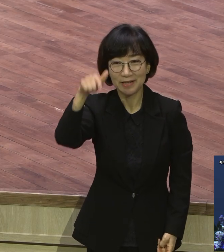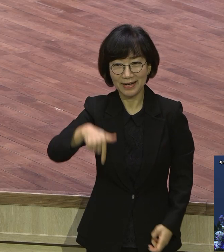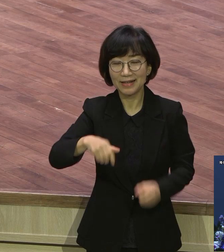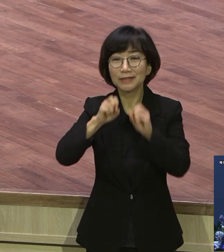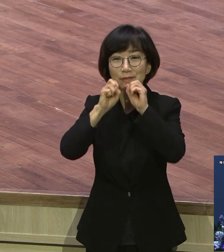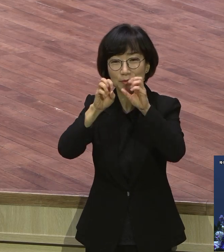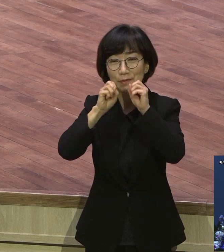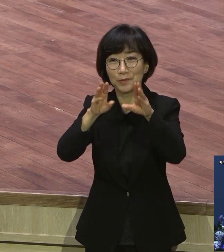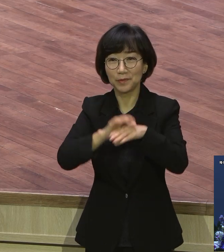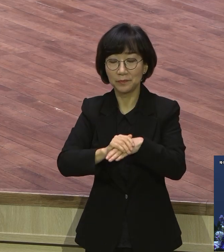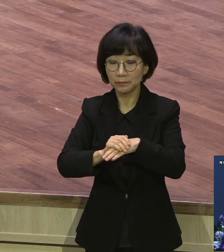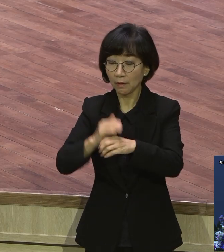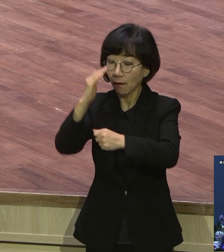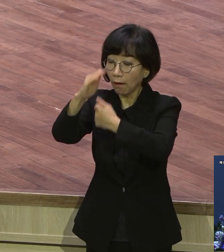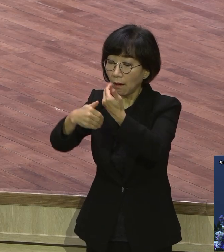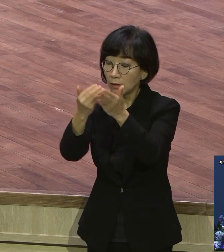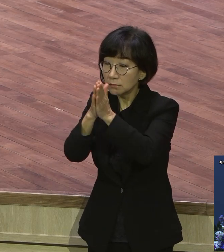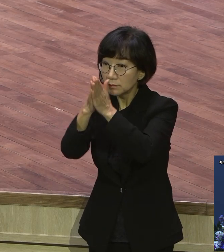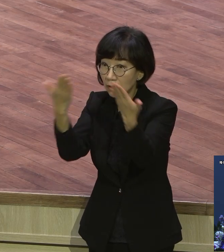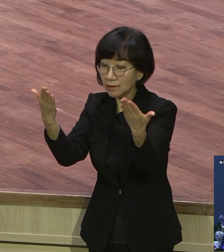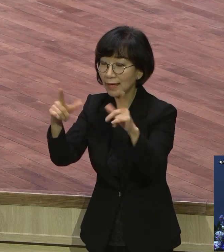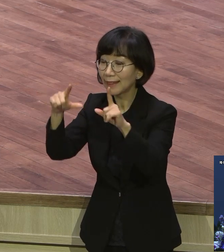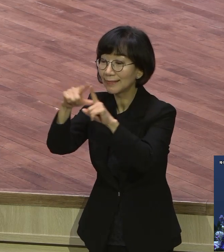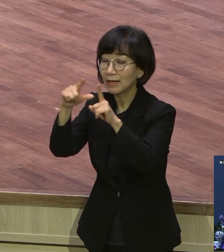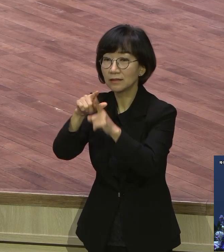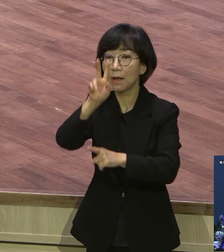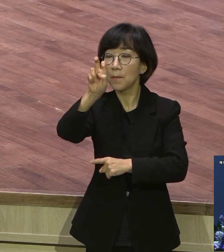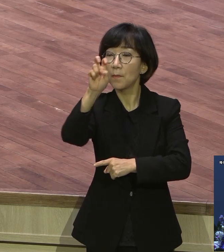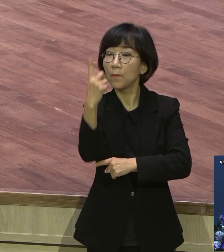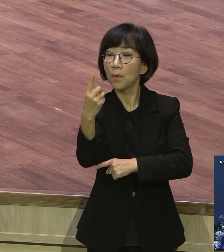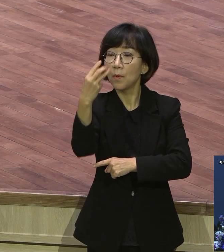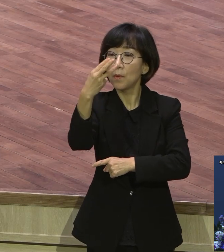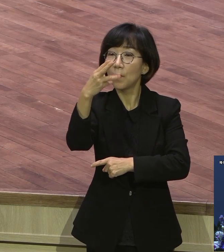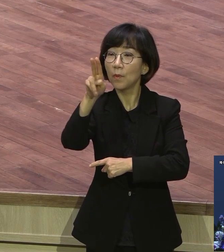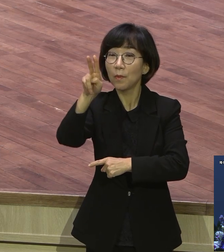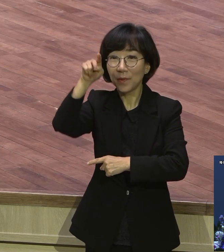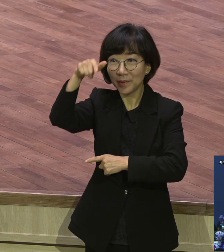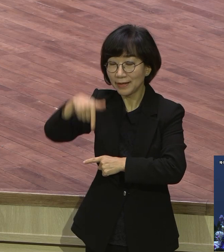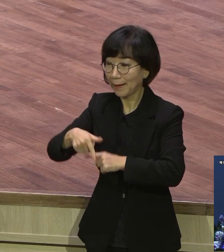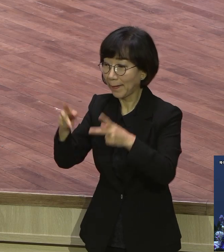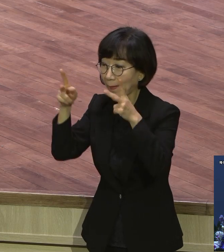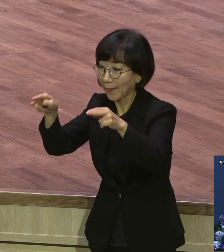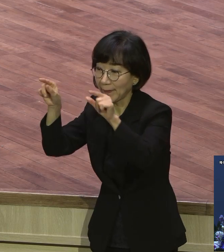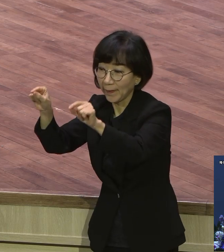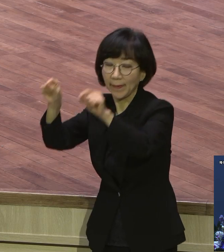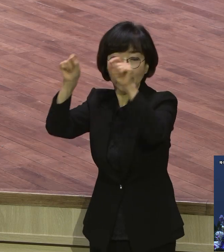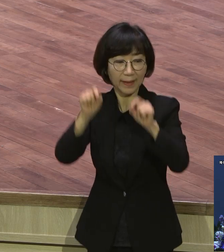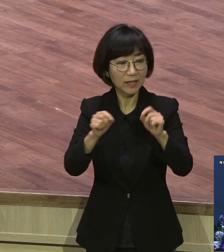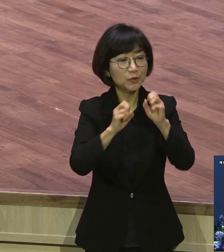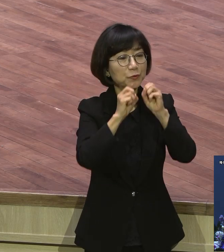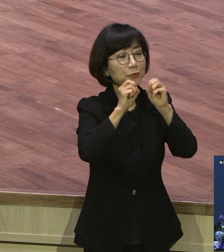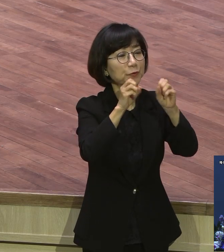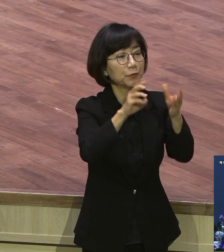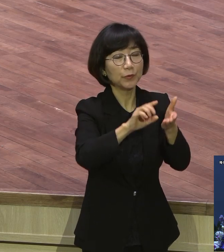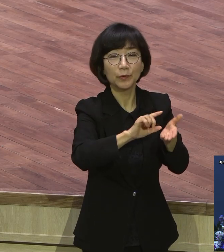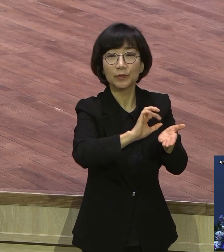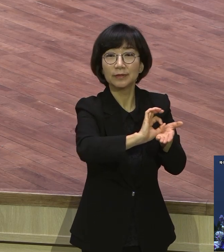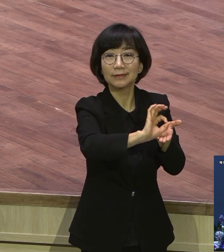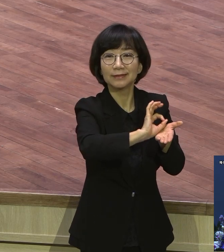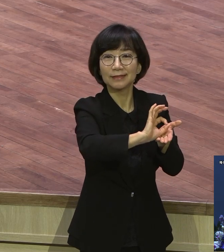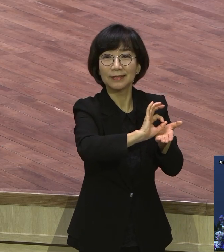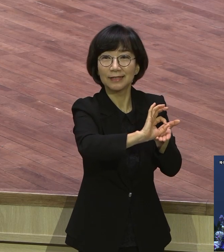모략이라는 표현이 있어요 성경에 이것을 사용을 했는데 이 단어는